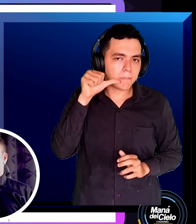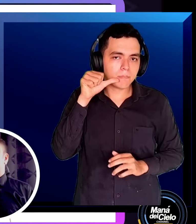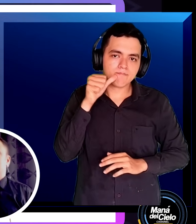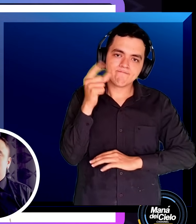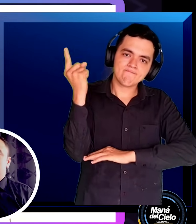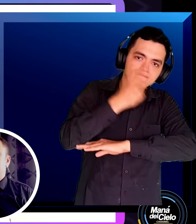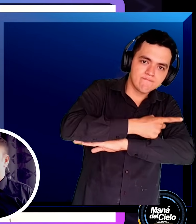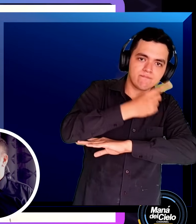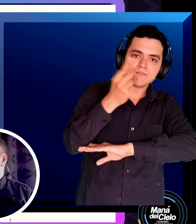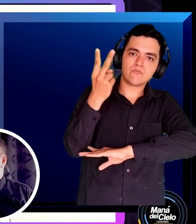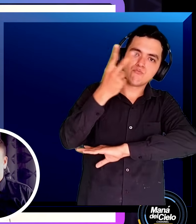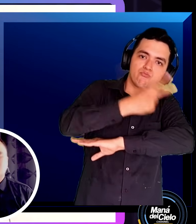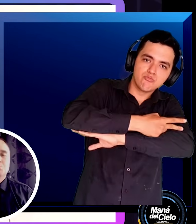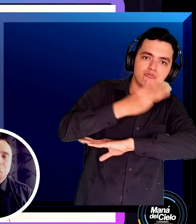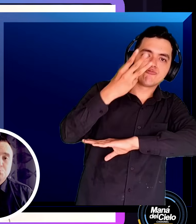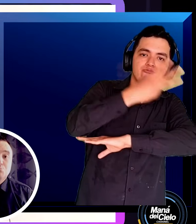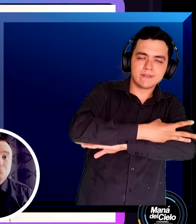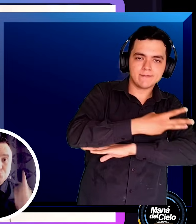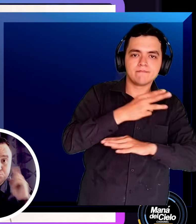avanzar.